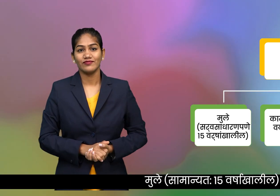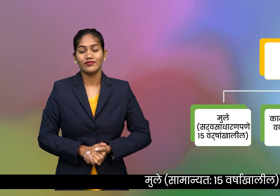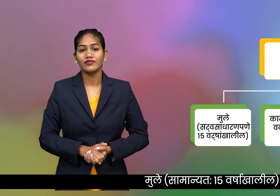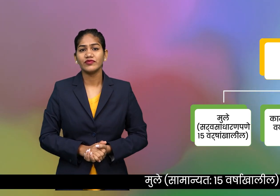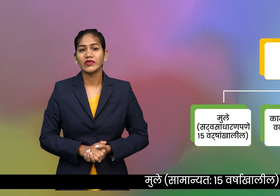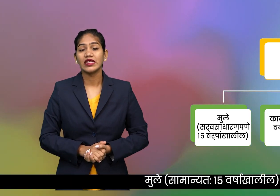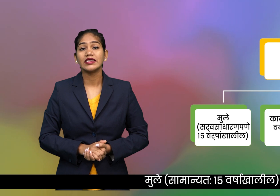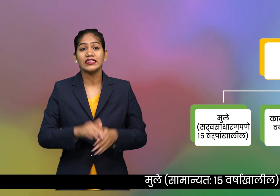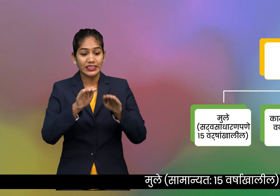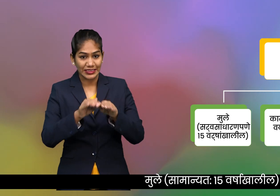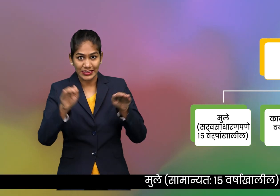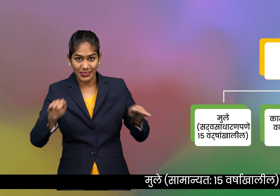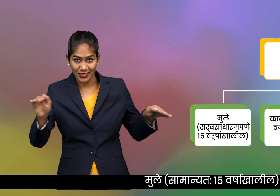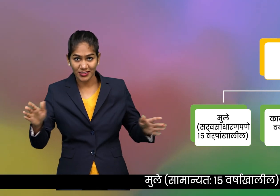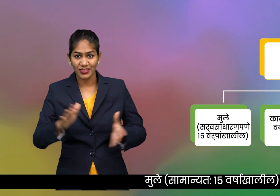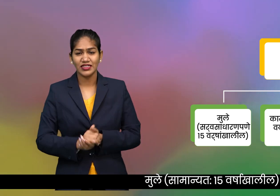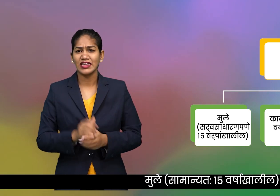पहिली म्हणजे मुलं, सामान्यतः 15 वर्षाखालील.